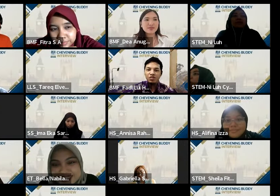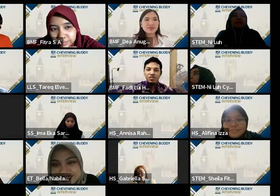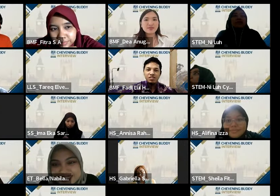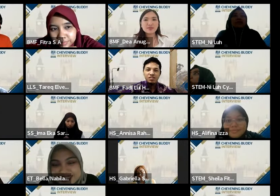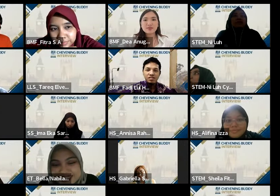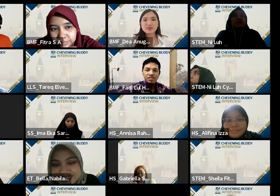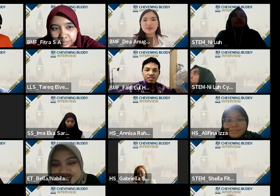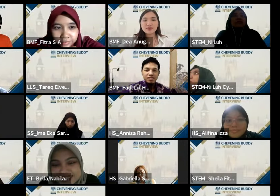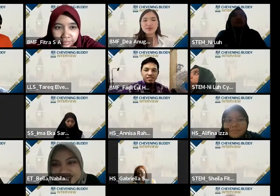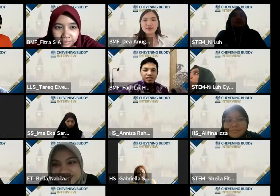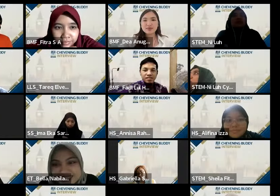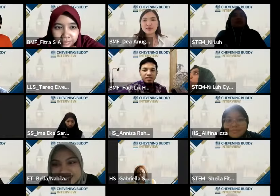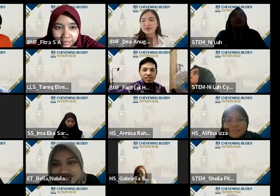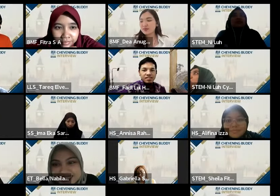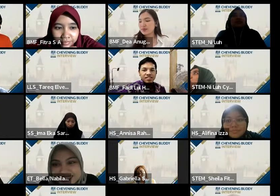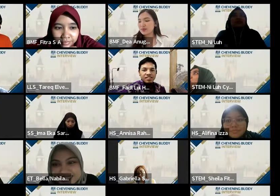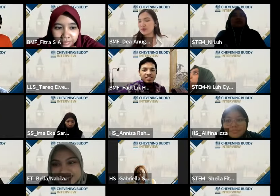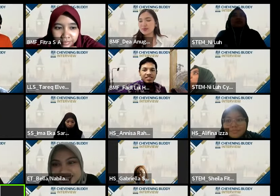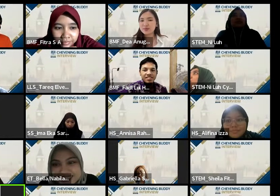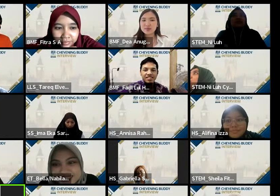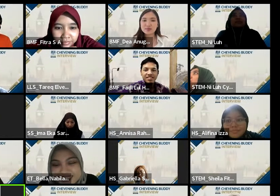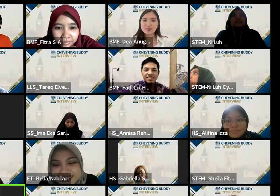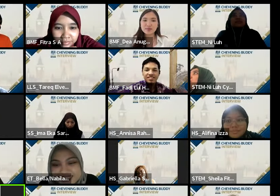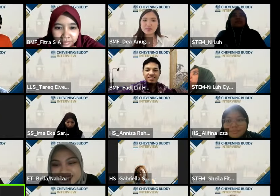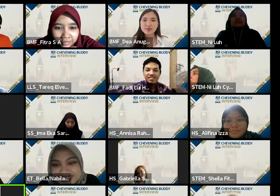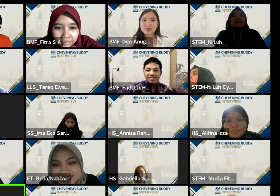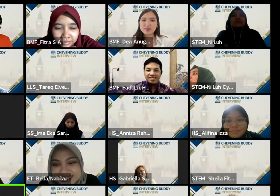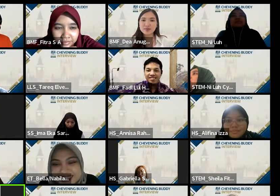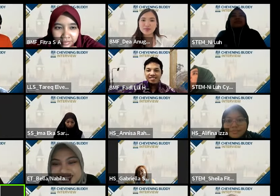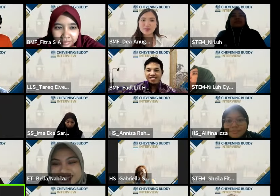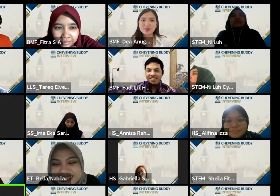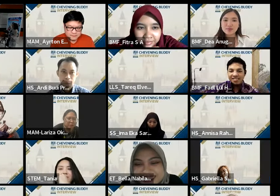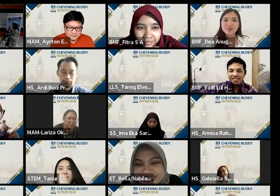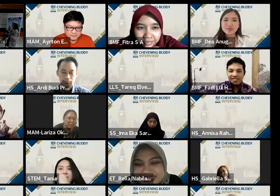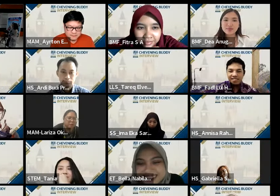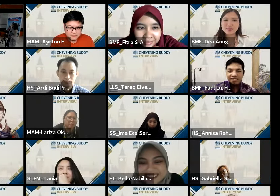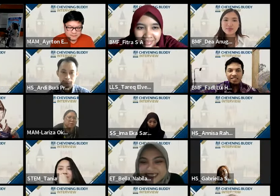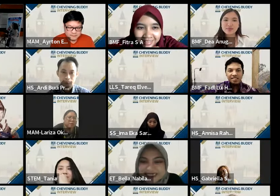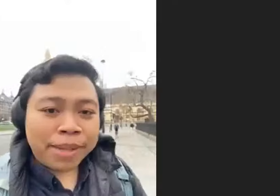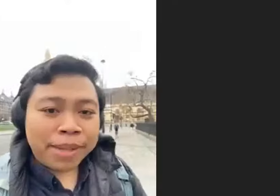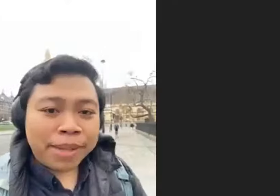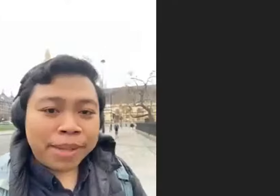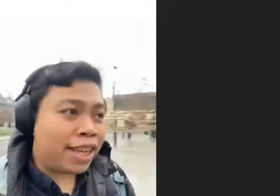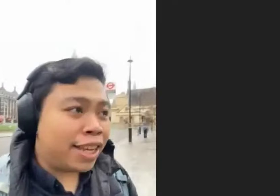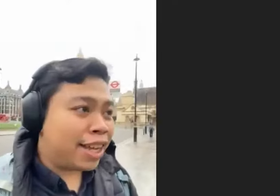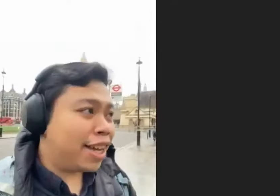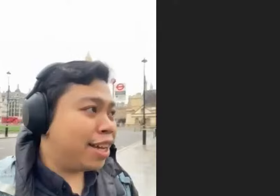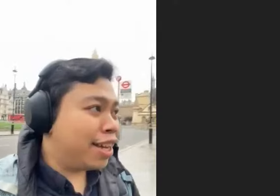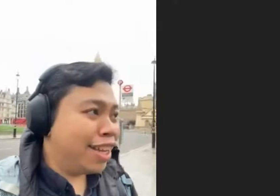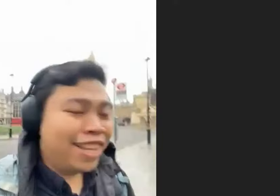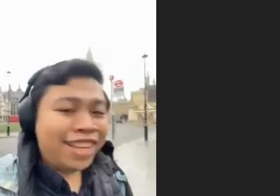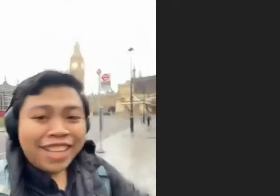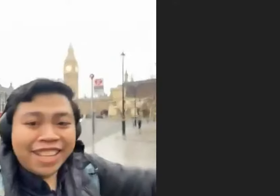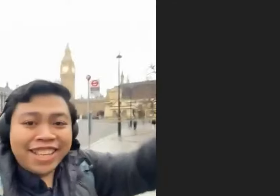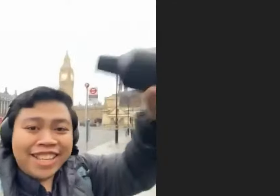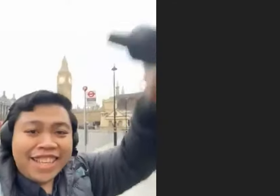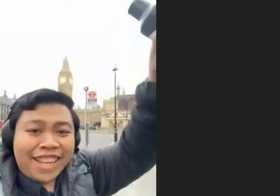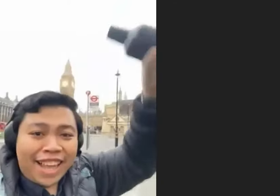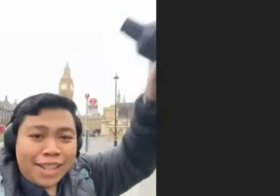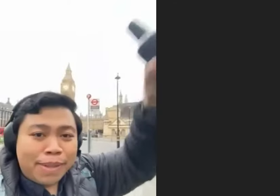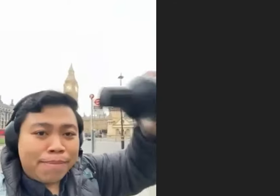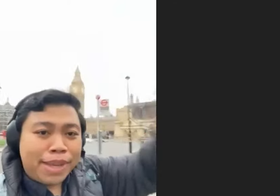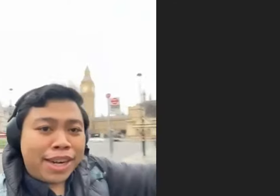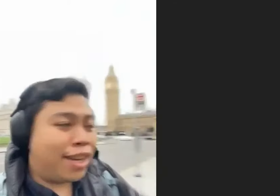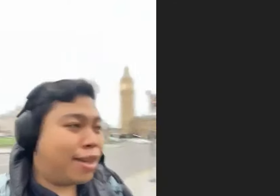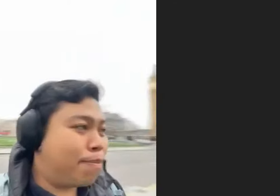kedengaranah sor agak gimik dikit Gua lagi di Big Band ini karena ada acara bentar lagi e